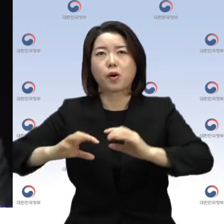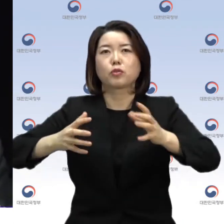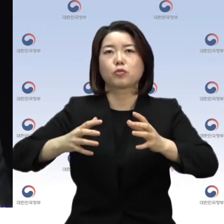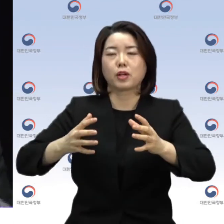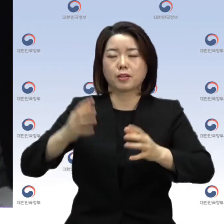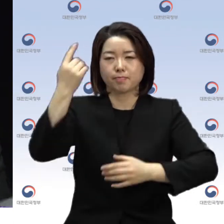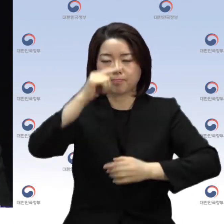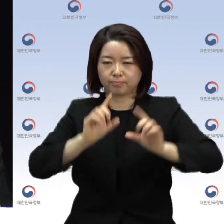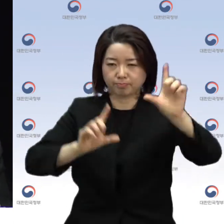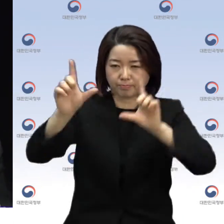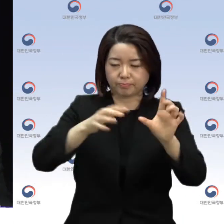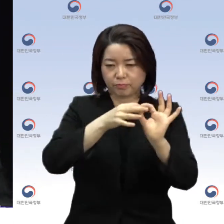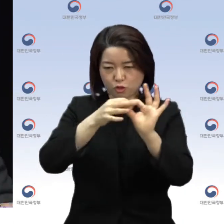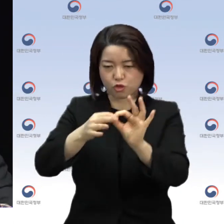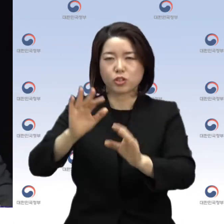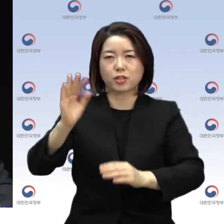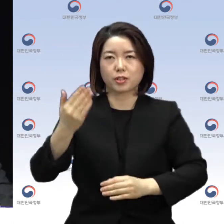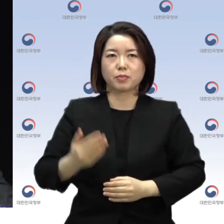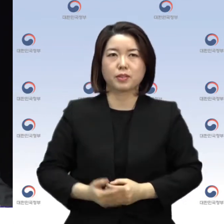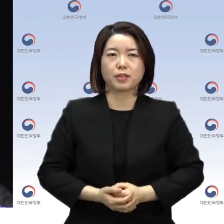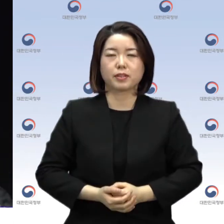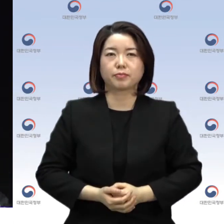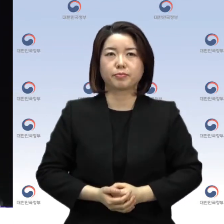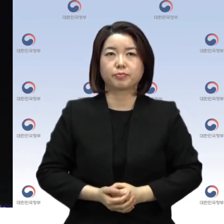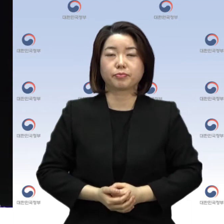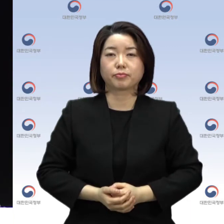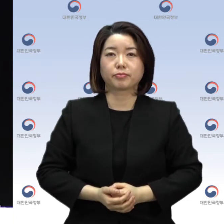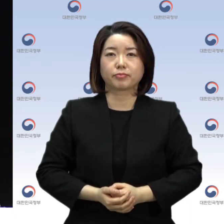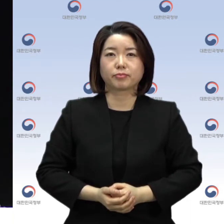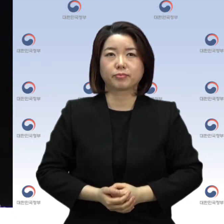국가로서의 위상을 유지하겠습니다.